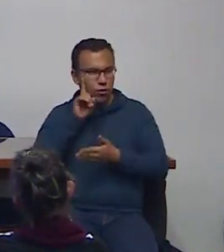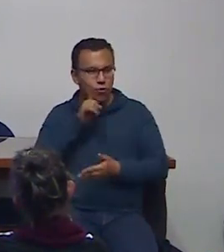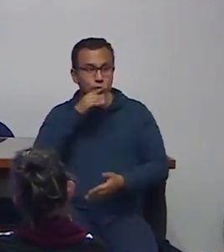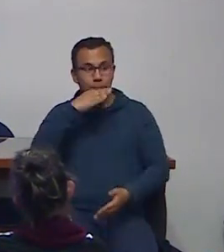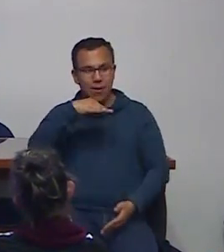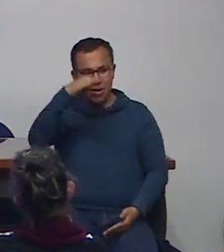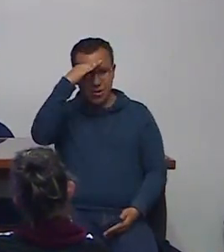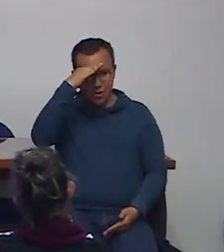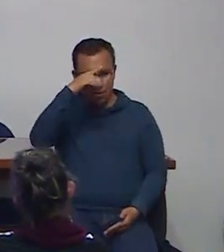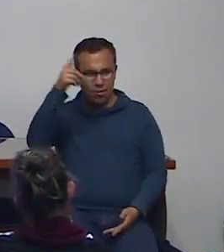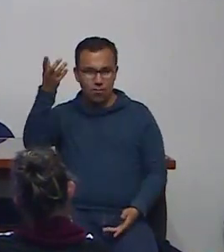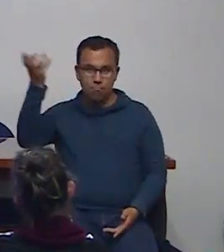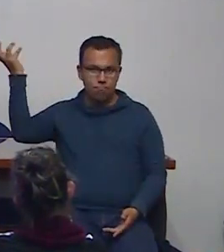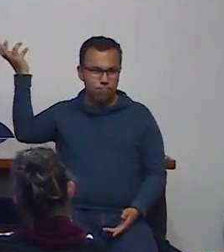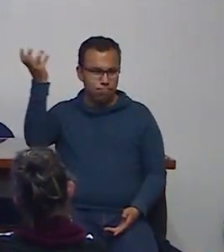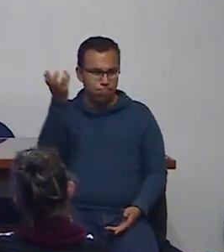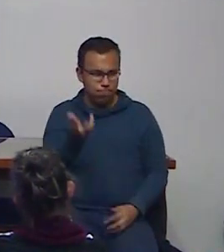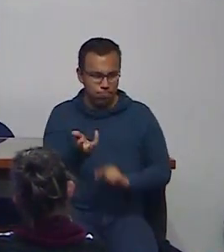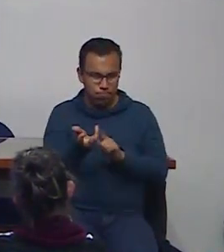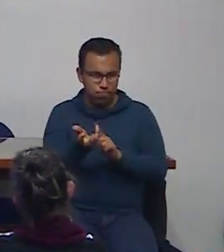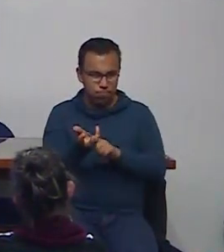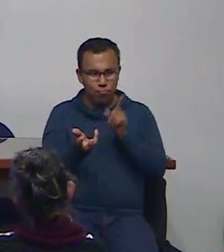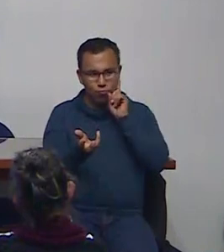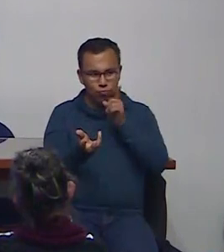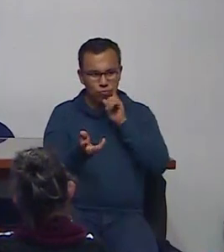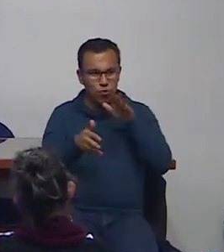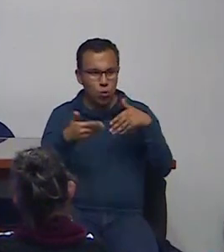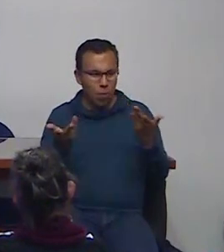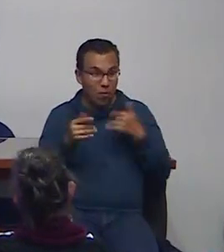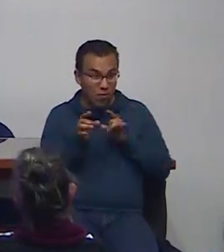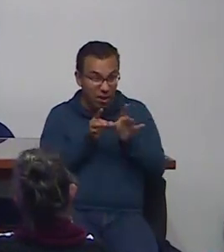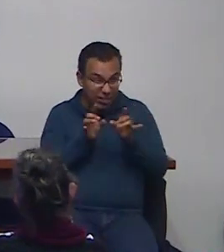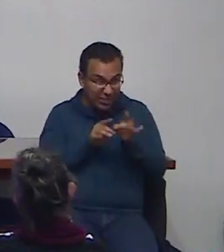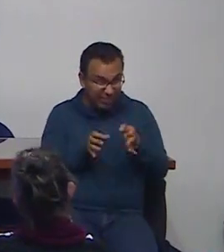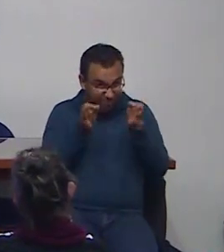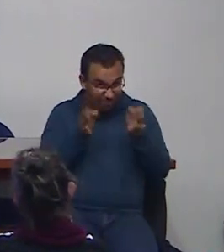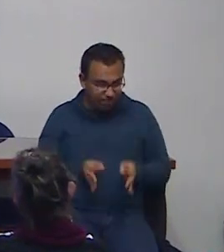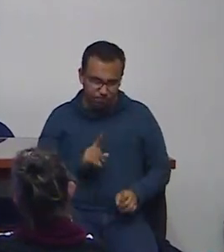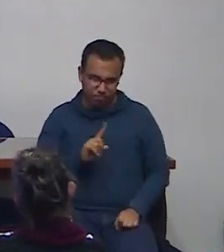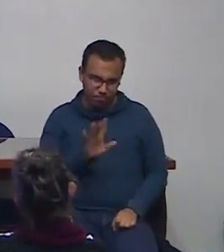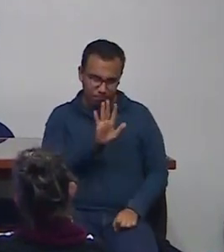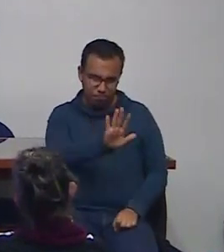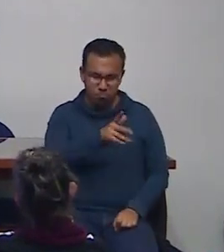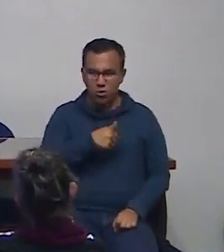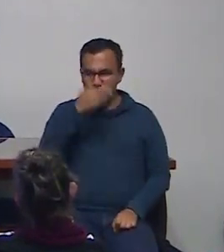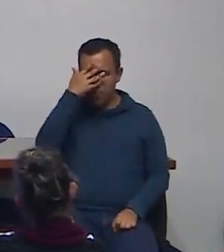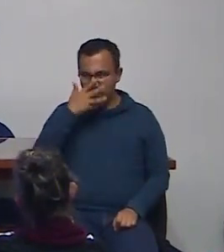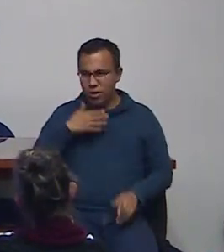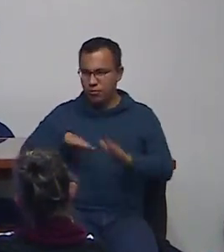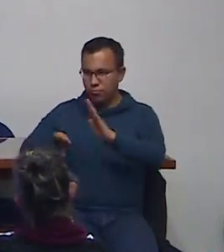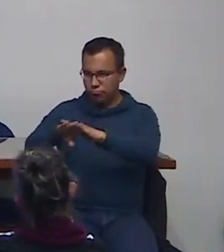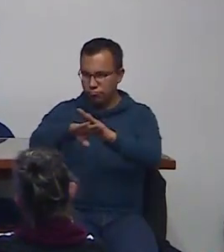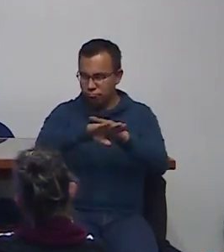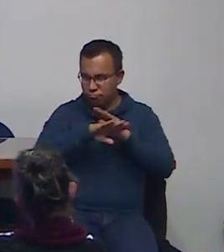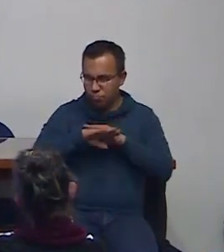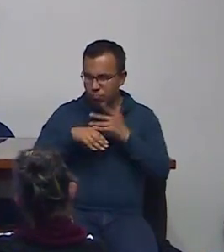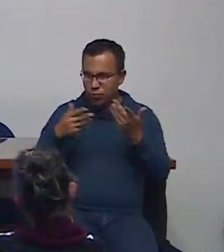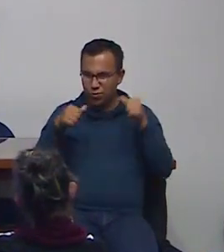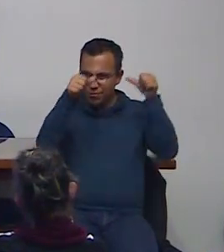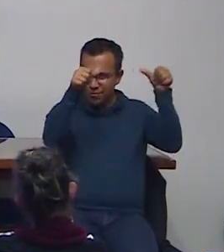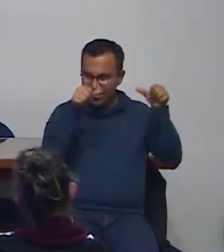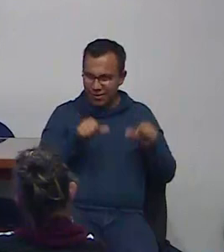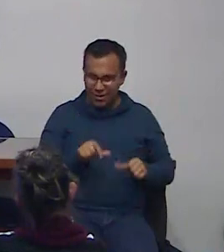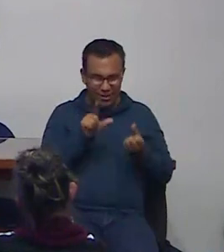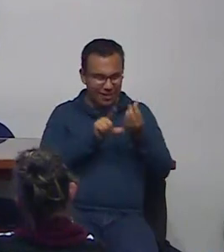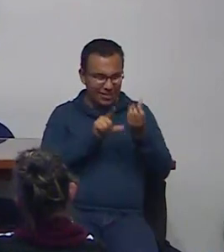Medellín que vienen a contarnos su experiencia no hemos confirmado fechas pero pues yo estaré publicando por Facebook o colocando en la cartelera de la